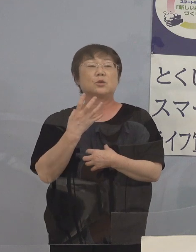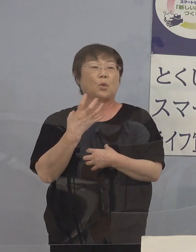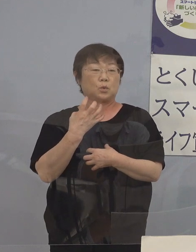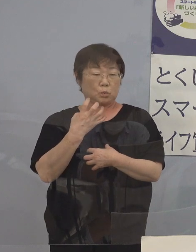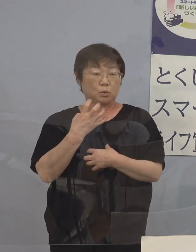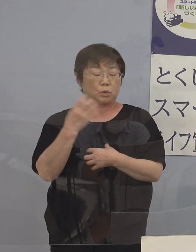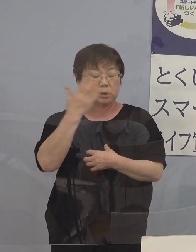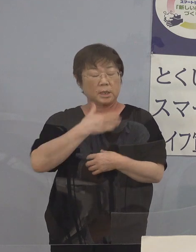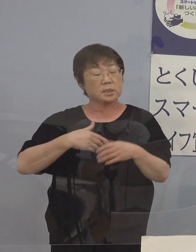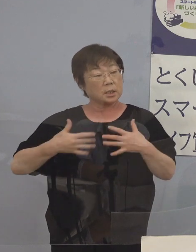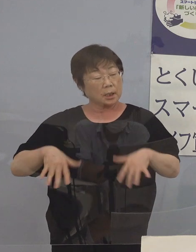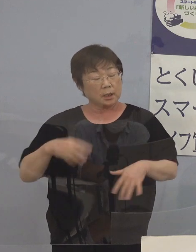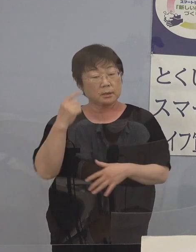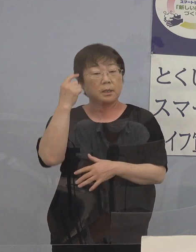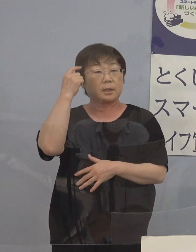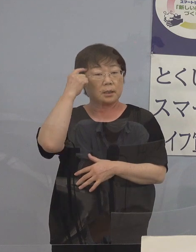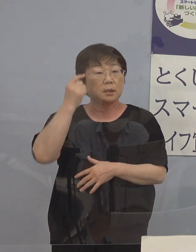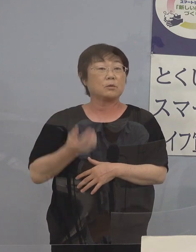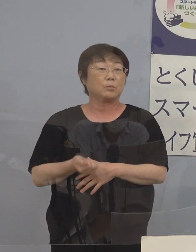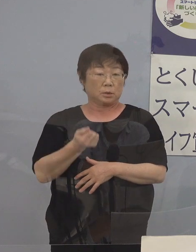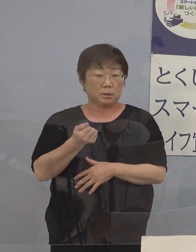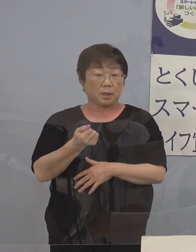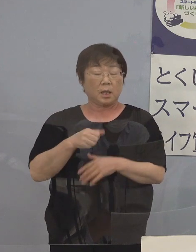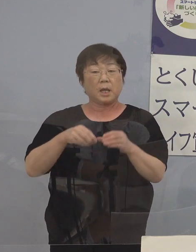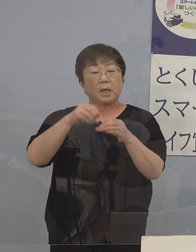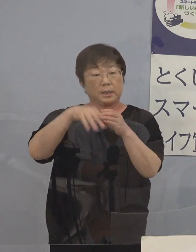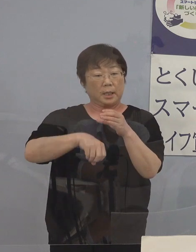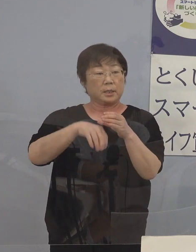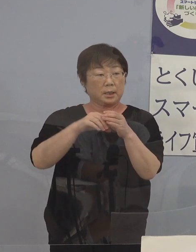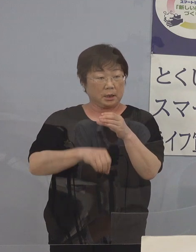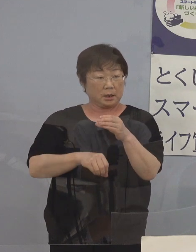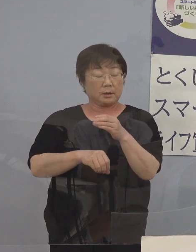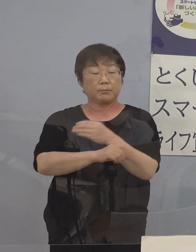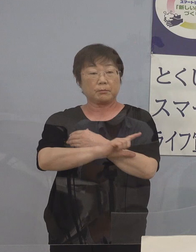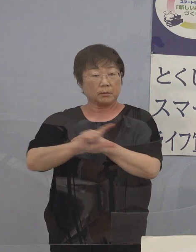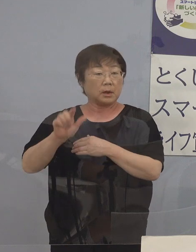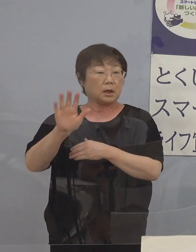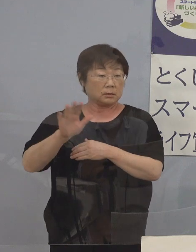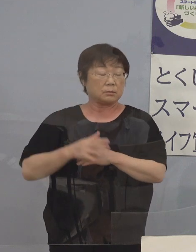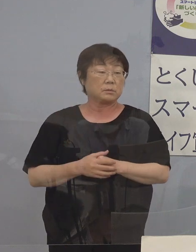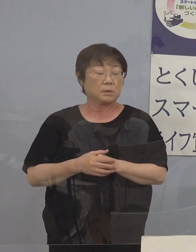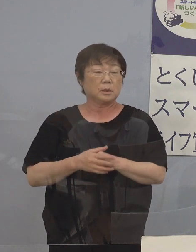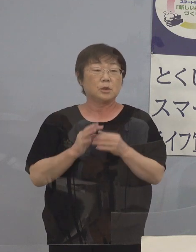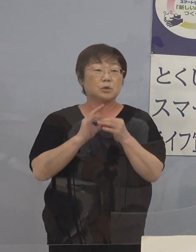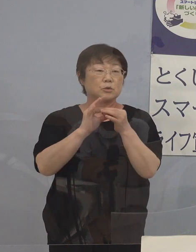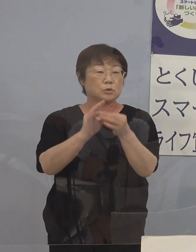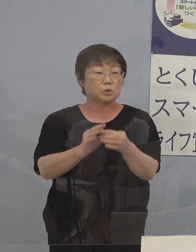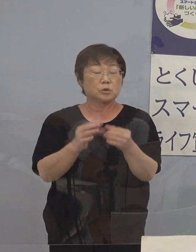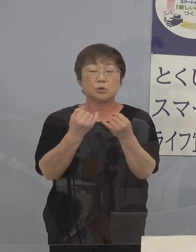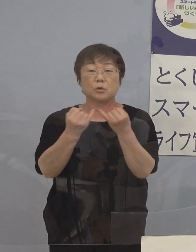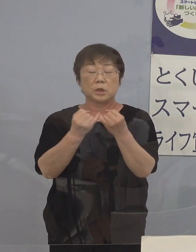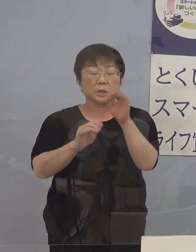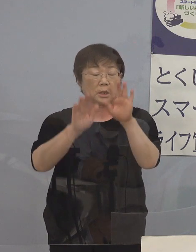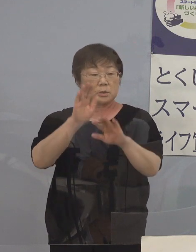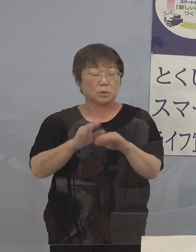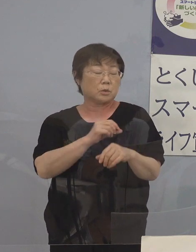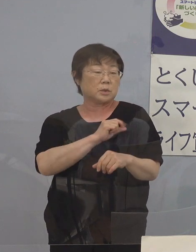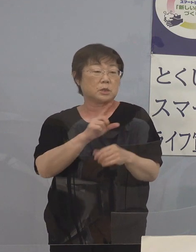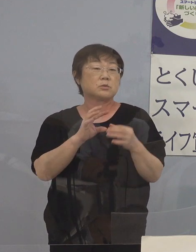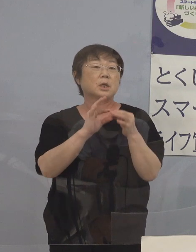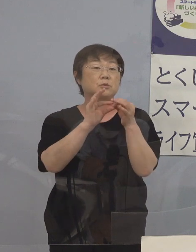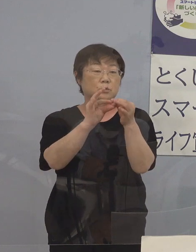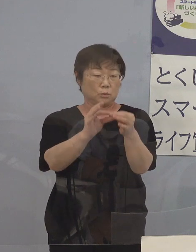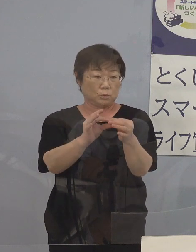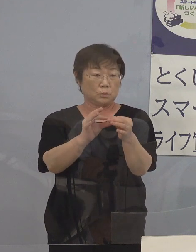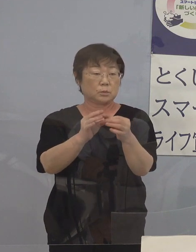痛、全身倦怠感、下痢とこうありまして、ずっと似たような症状と熱が続